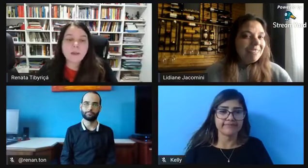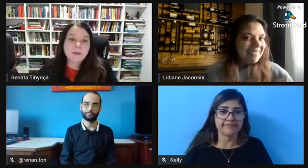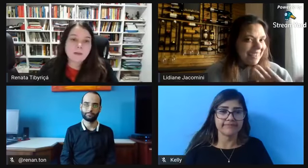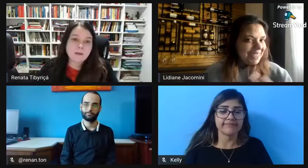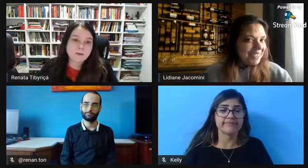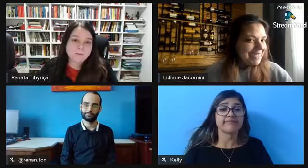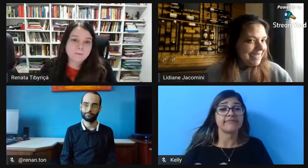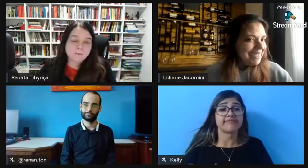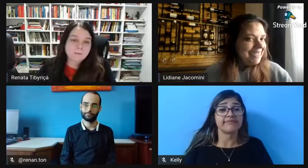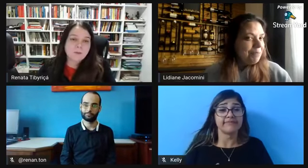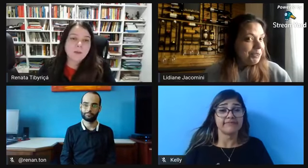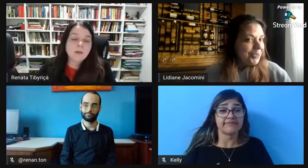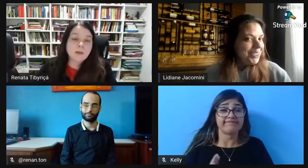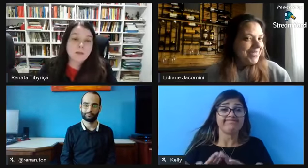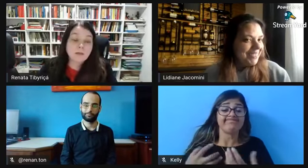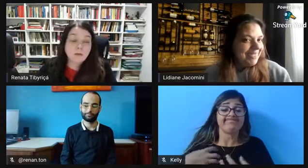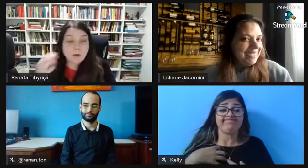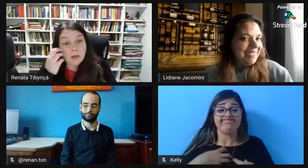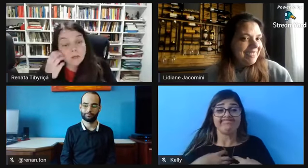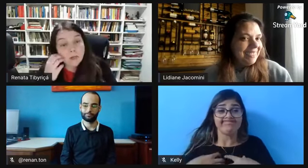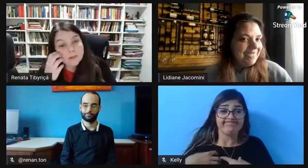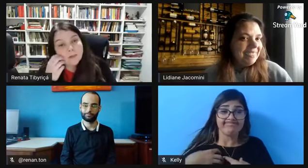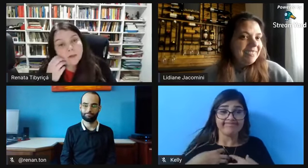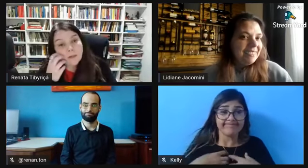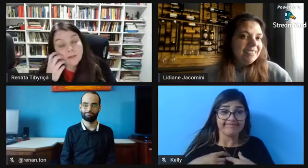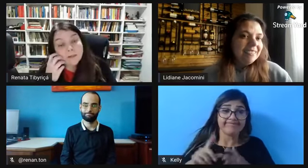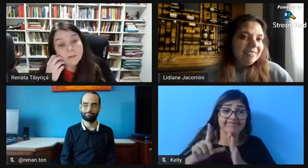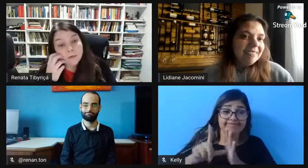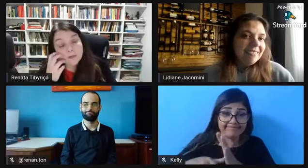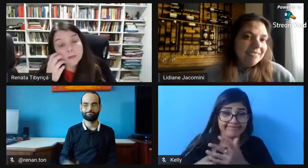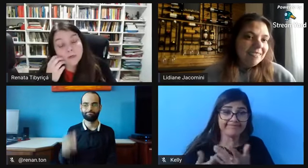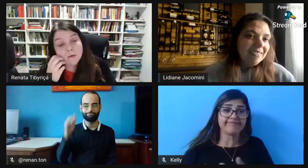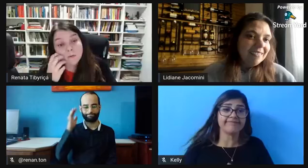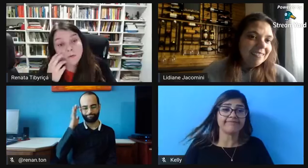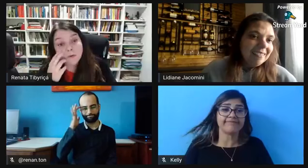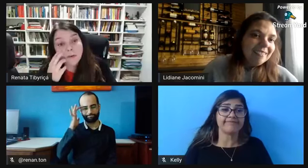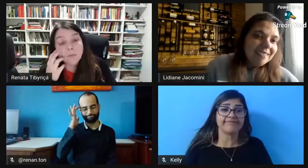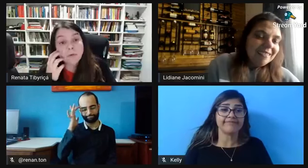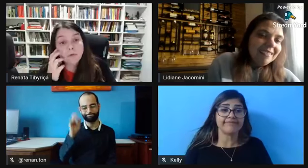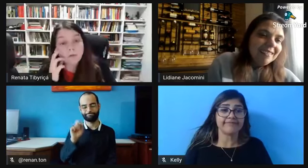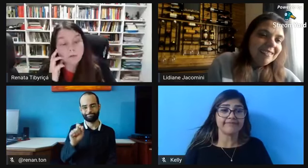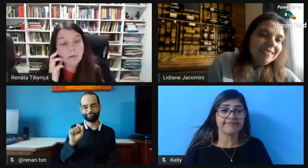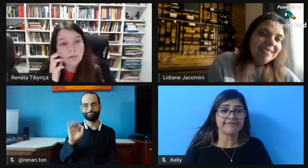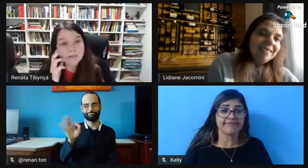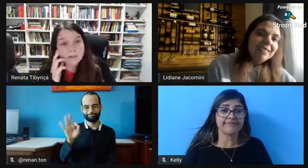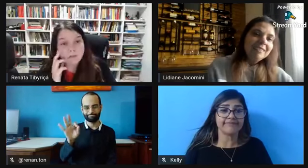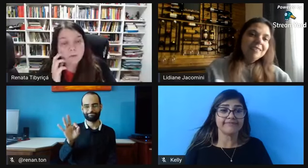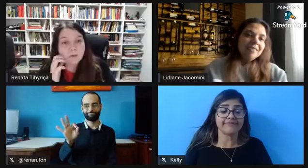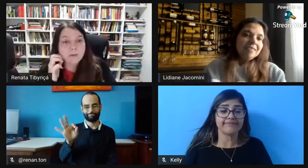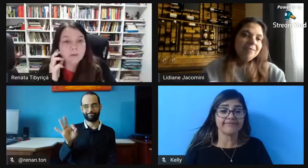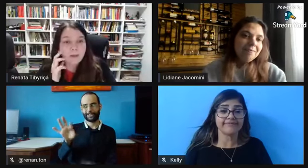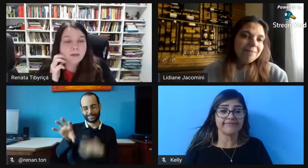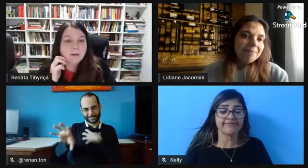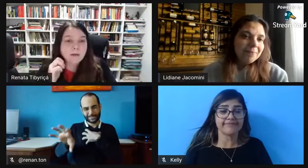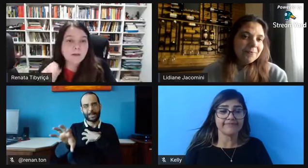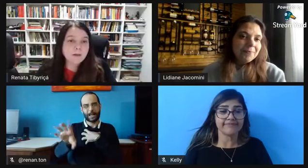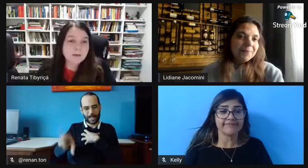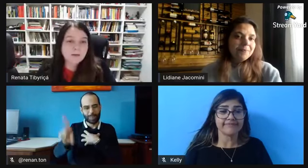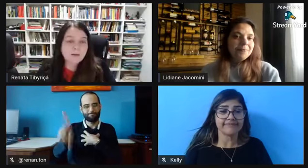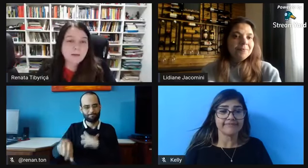É um atraso, assim, absurdo. Então, eu acho que essa situação é muito complexa,